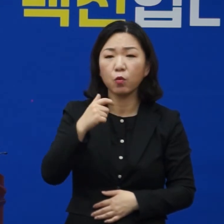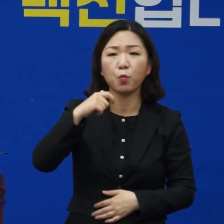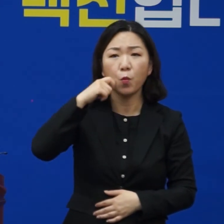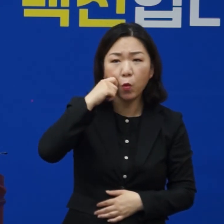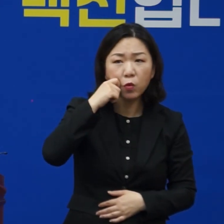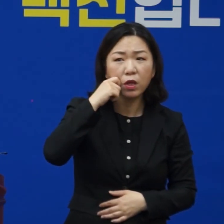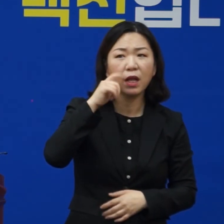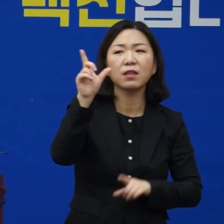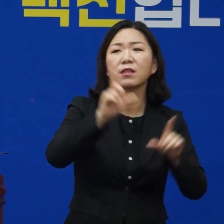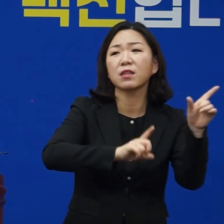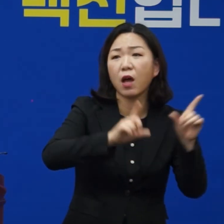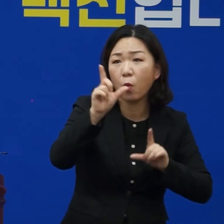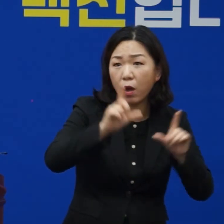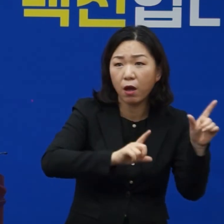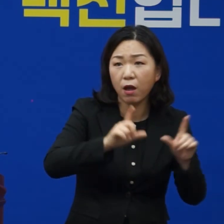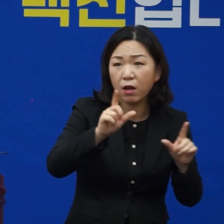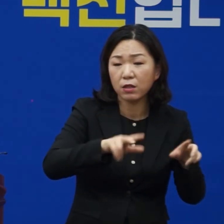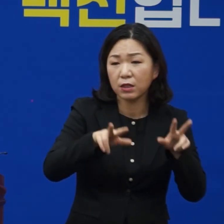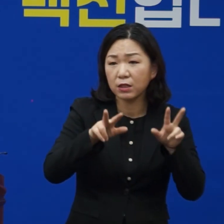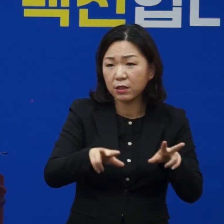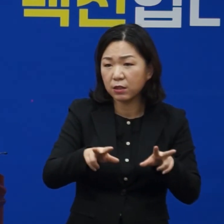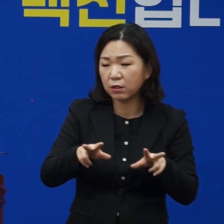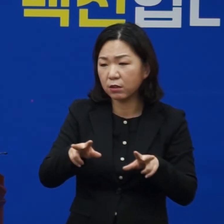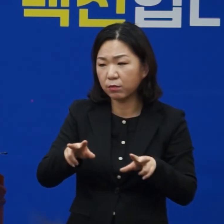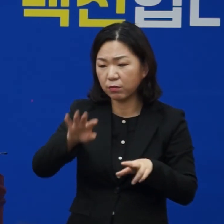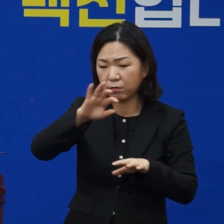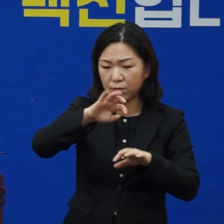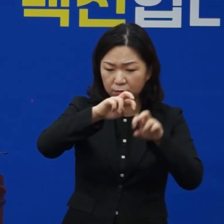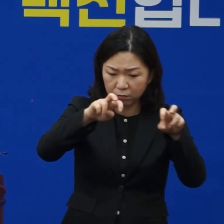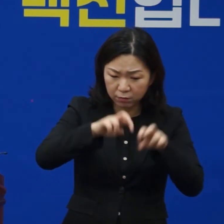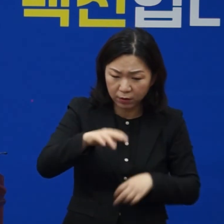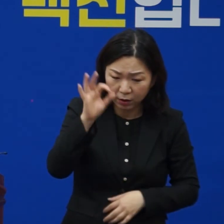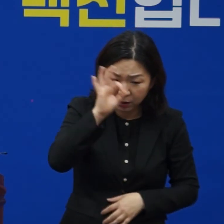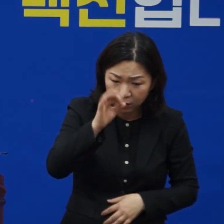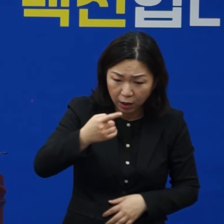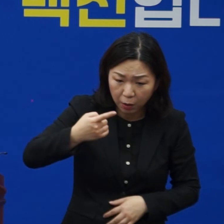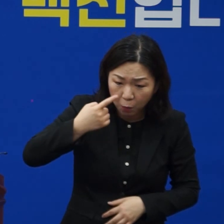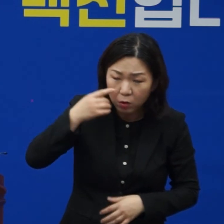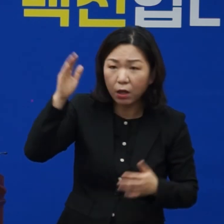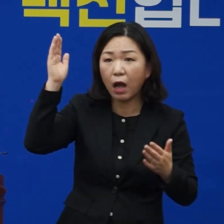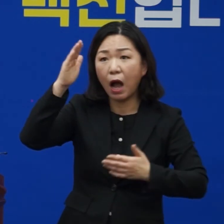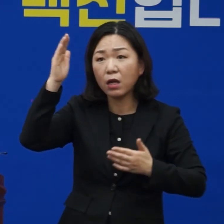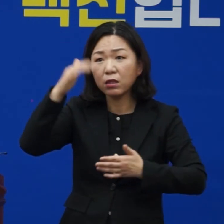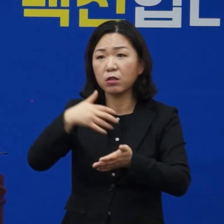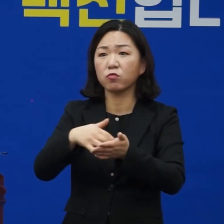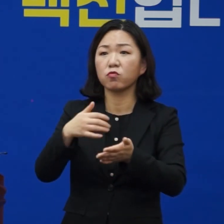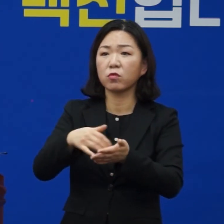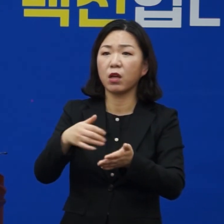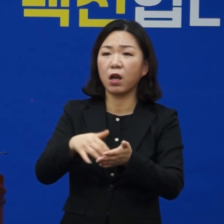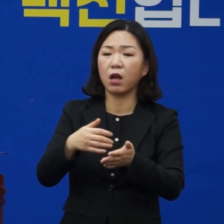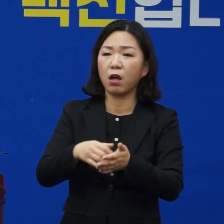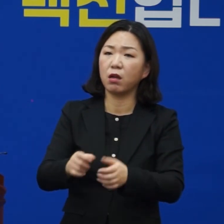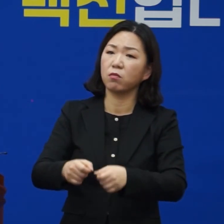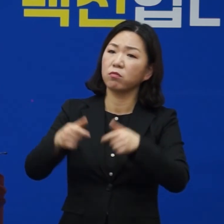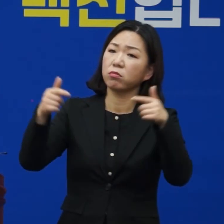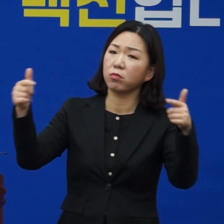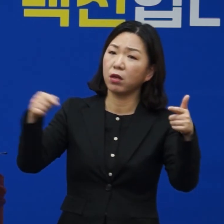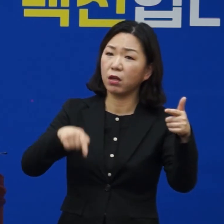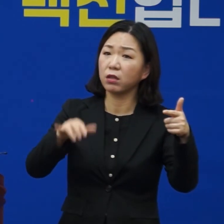있었고 돌아와서 찾아보니 학생들 상당한 수가 이미 감 확진자로